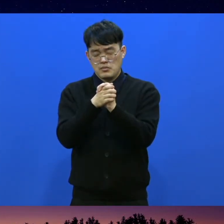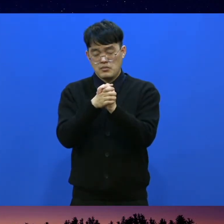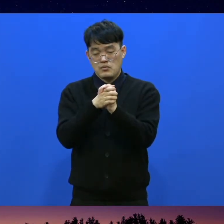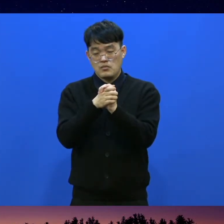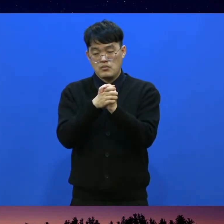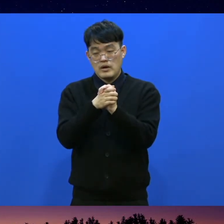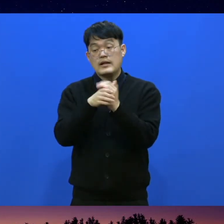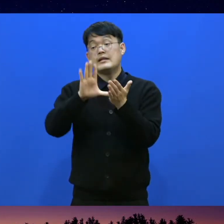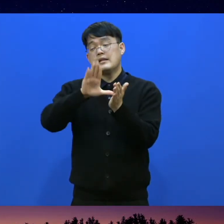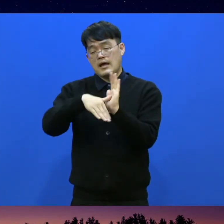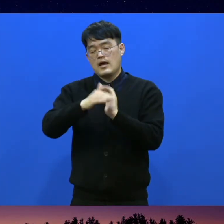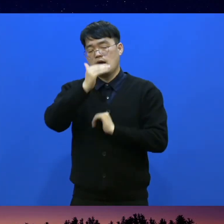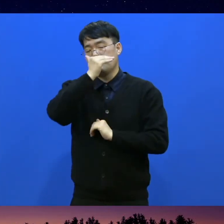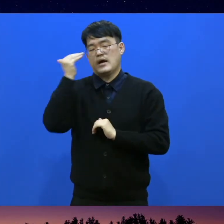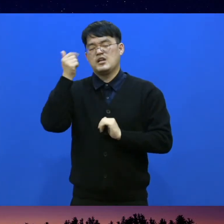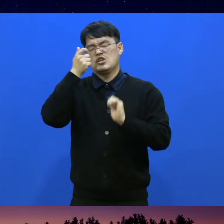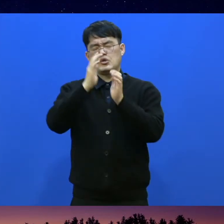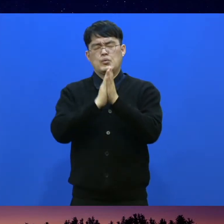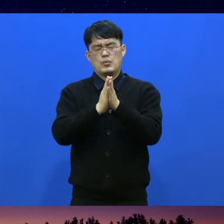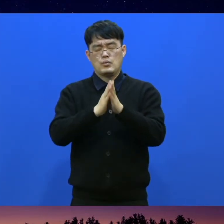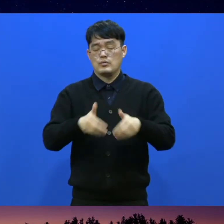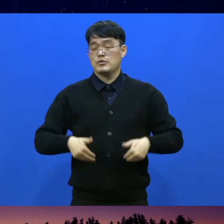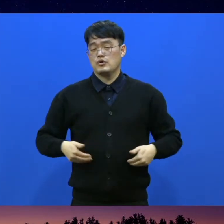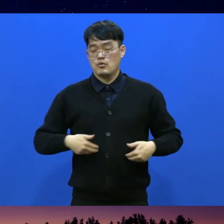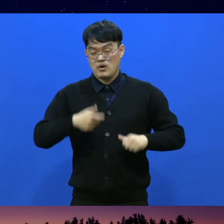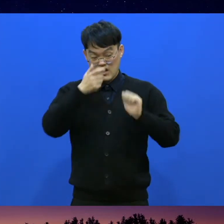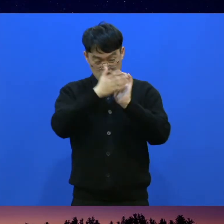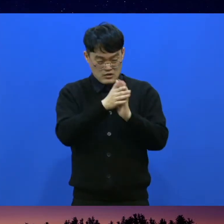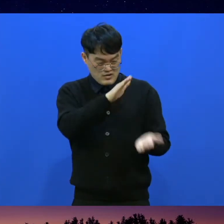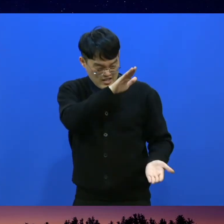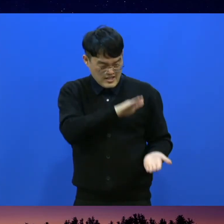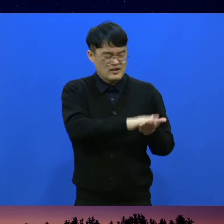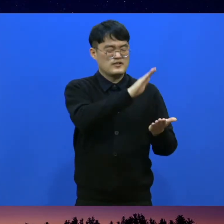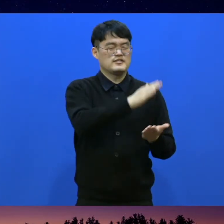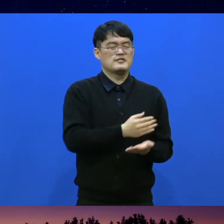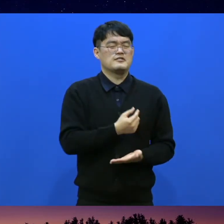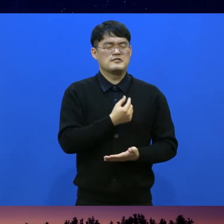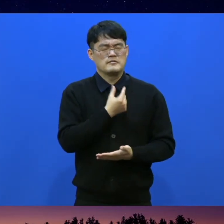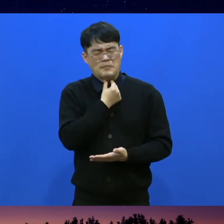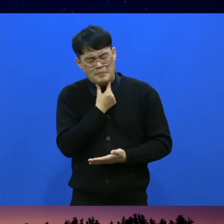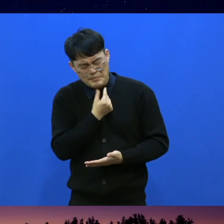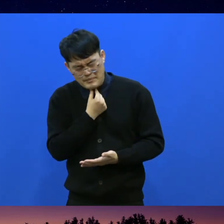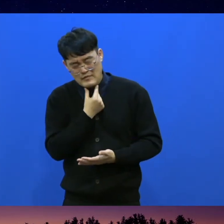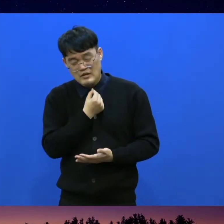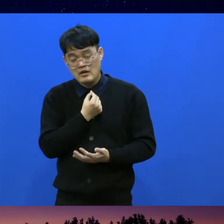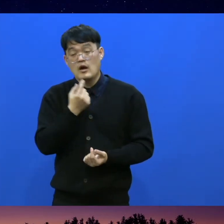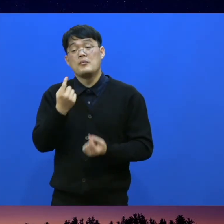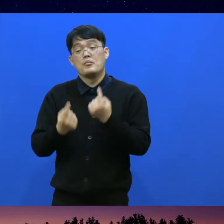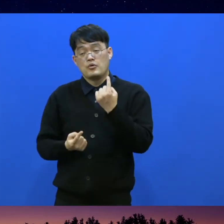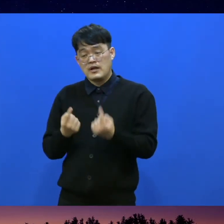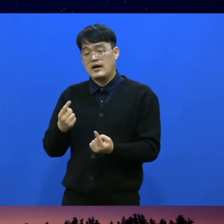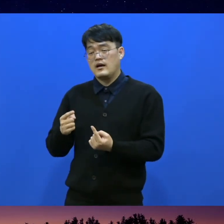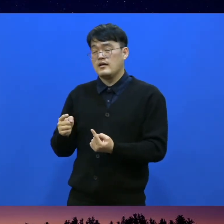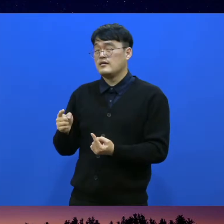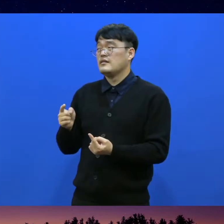된다. 기도의 열정과 갈망보다 더 중요한 것은 무엇을 구하느냐예요. 이미 앞에서 주님께서